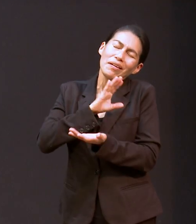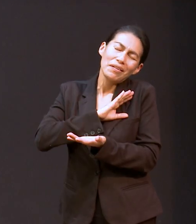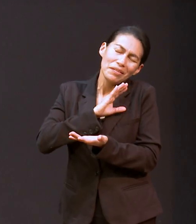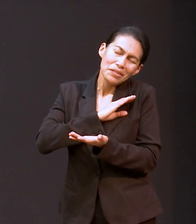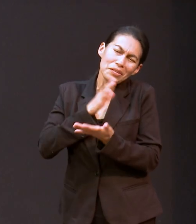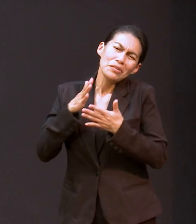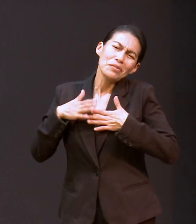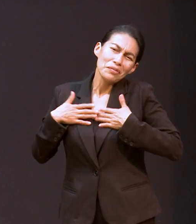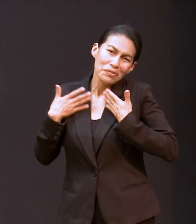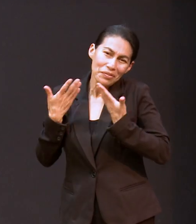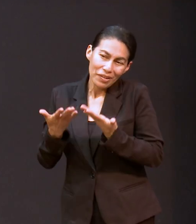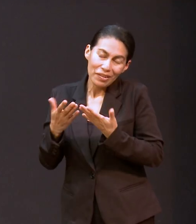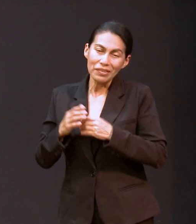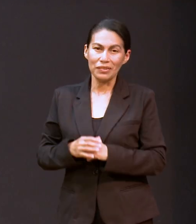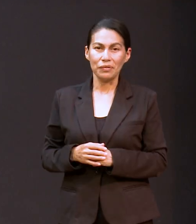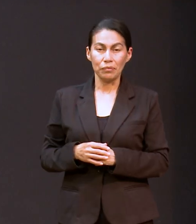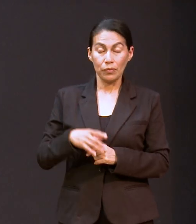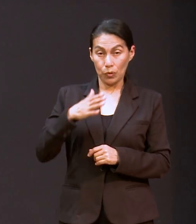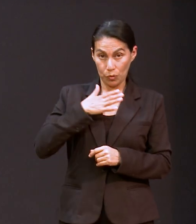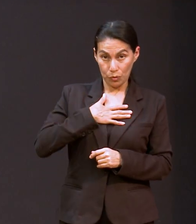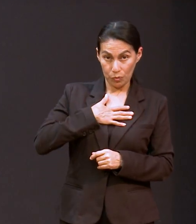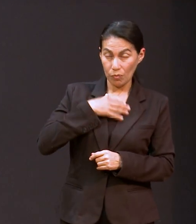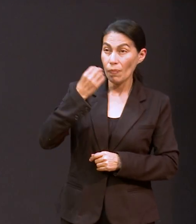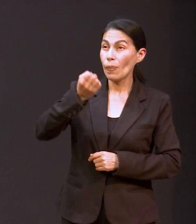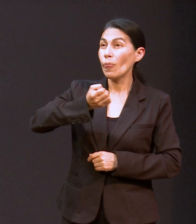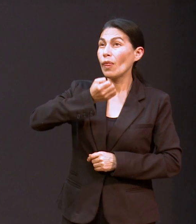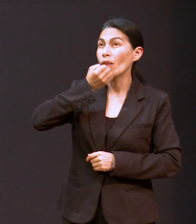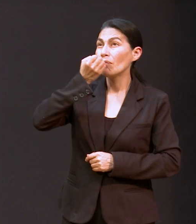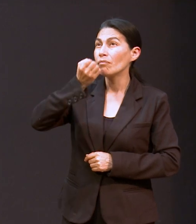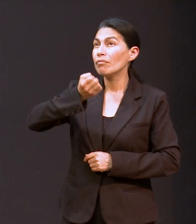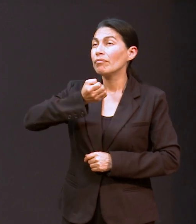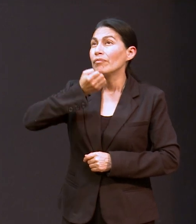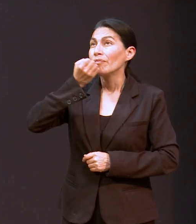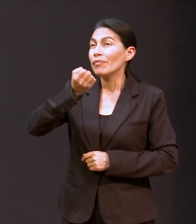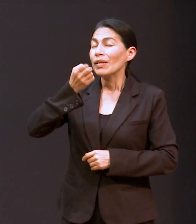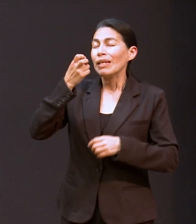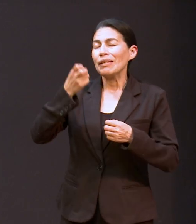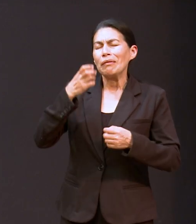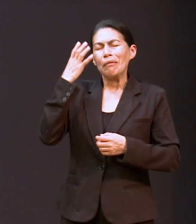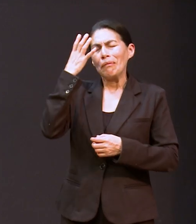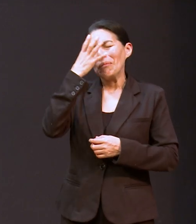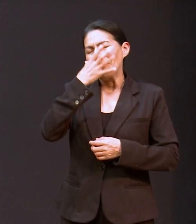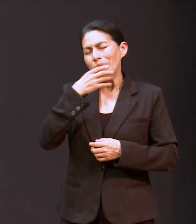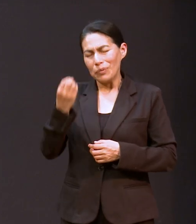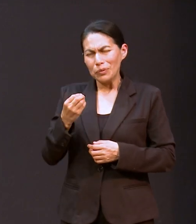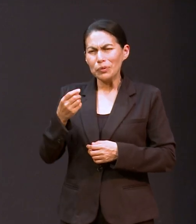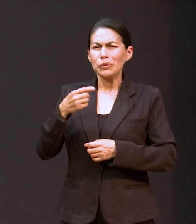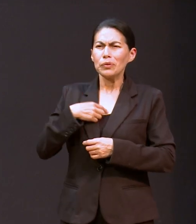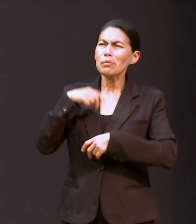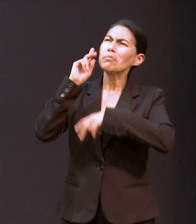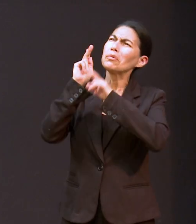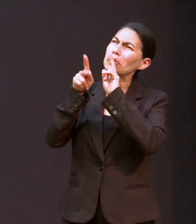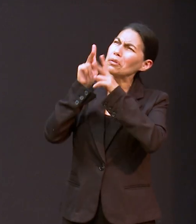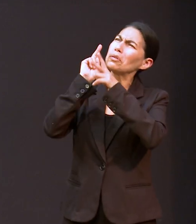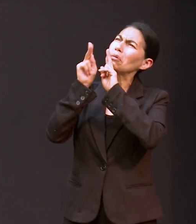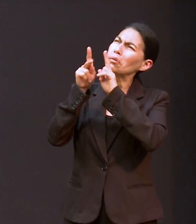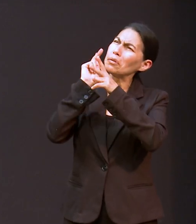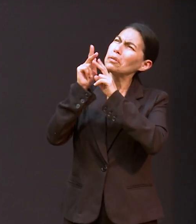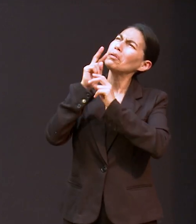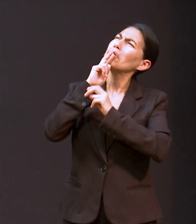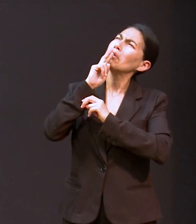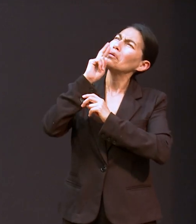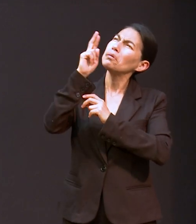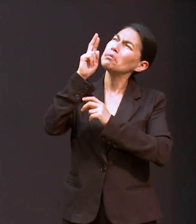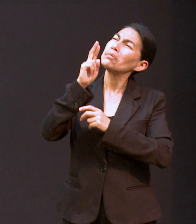propio padre y para mí la oración es algo al cual he tenido muchas oportunidades de hablar con